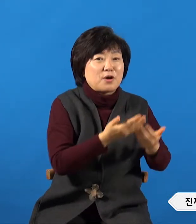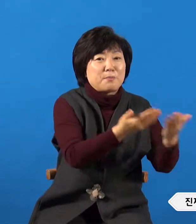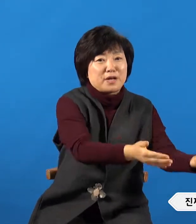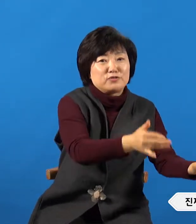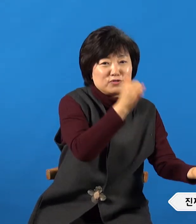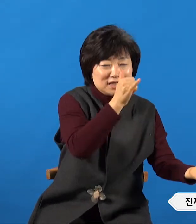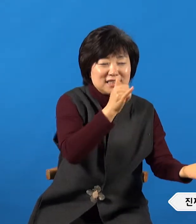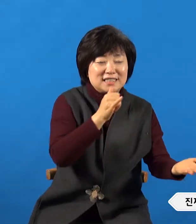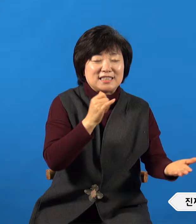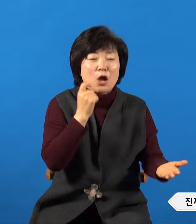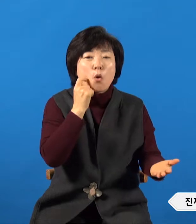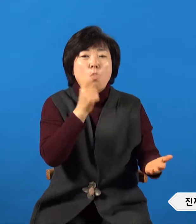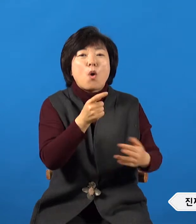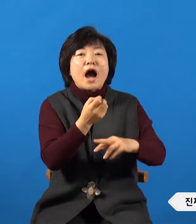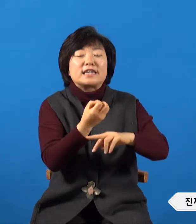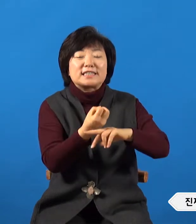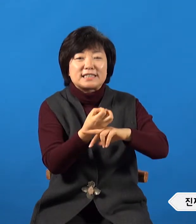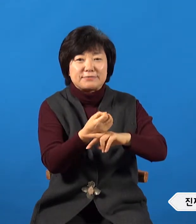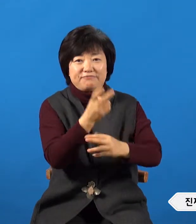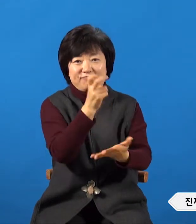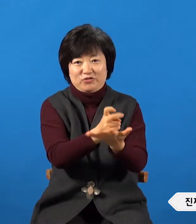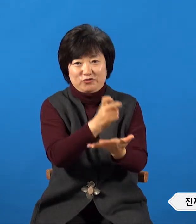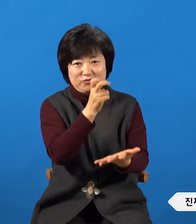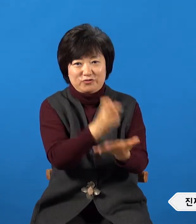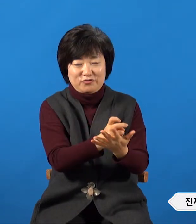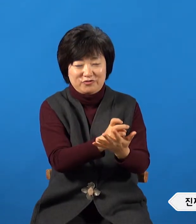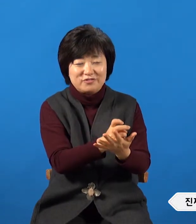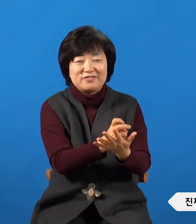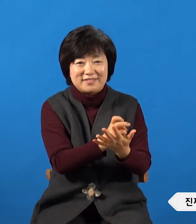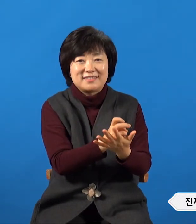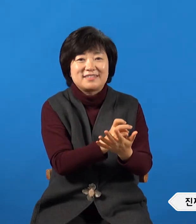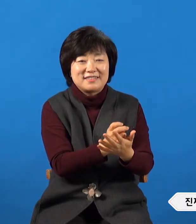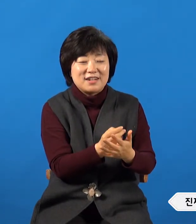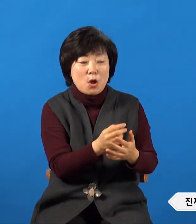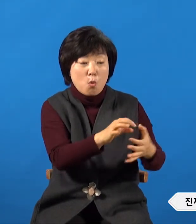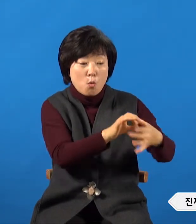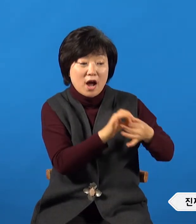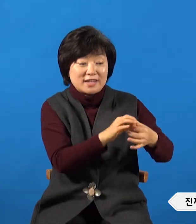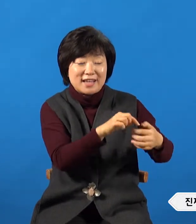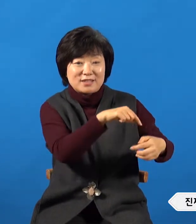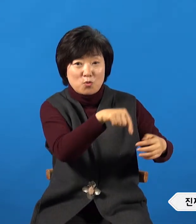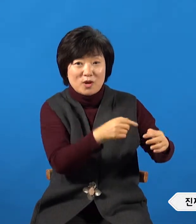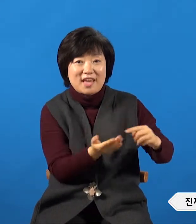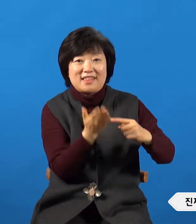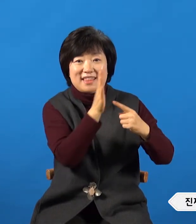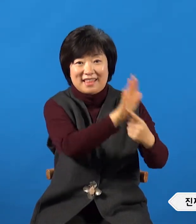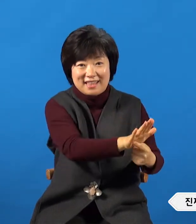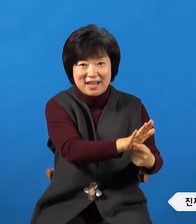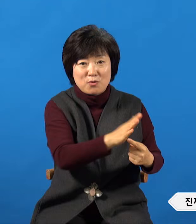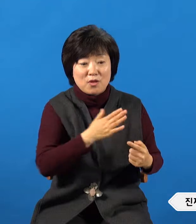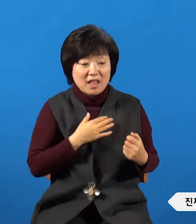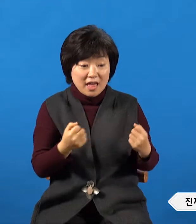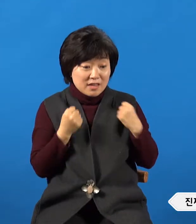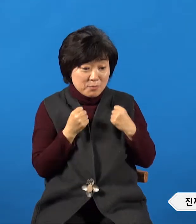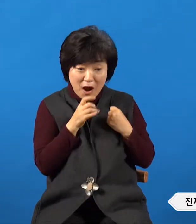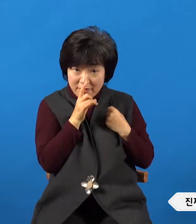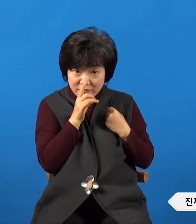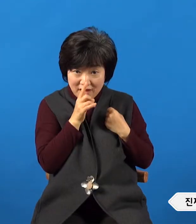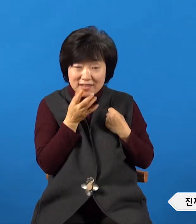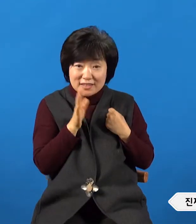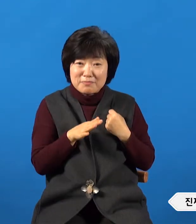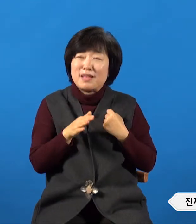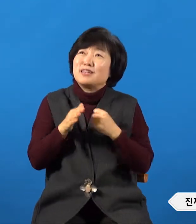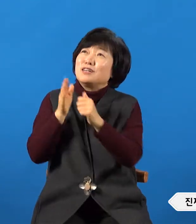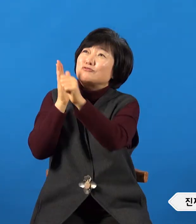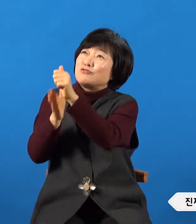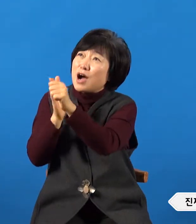있는 황금률의 삶이 관계 가운데 나타날 수 있고 우리의 힘으로 할 수 없는 그 일을 향해